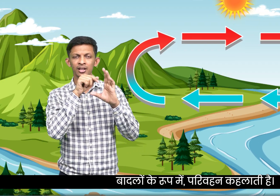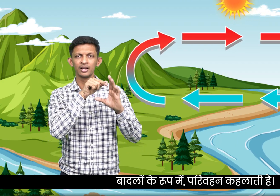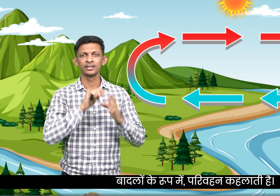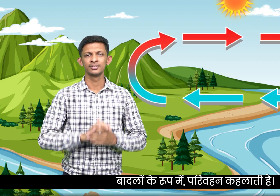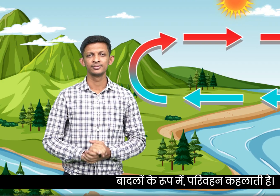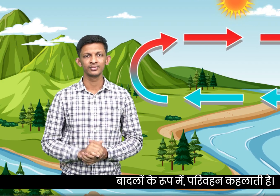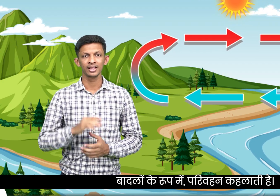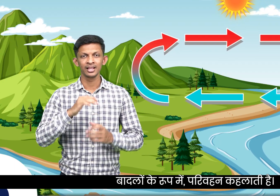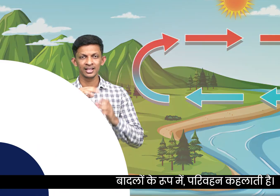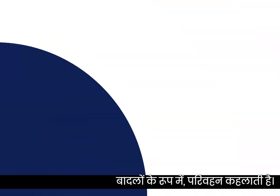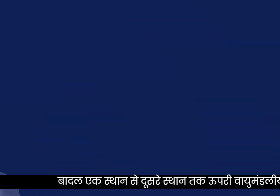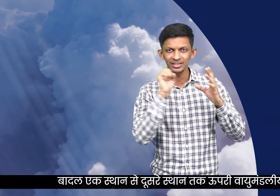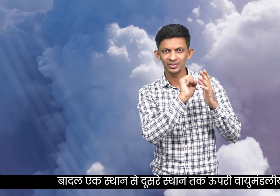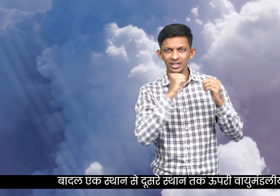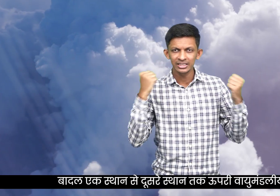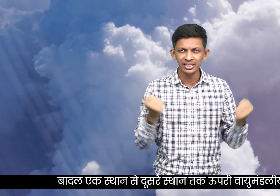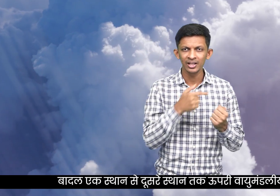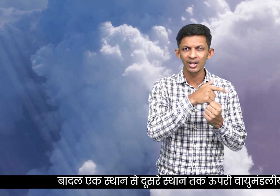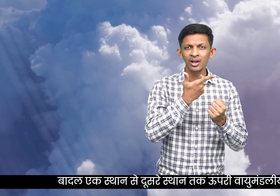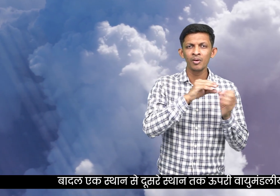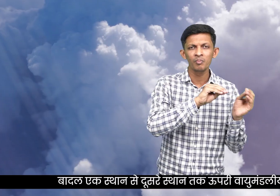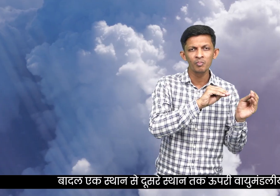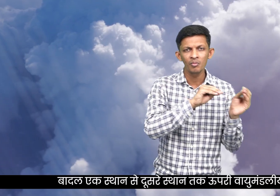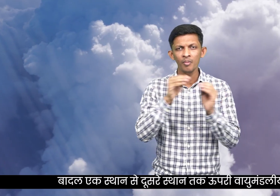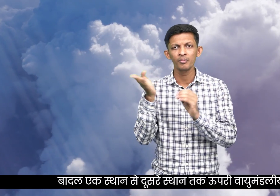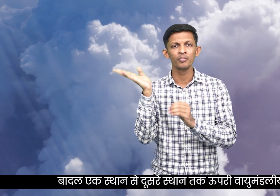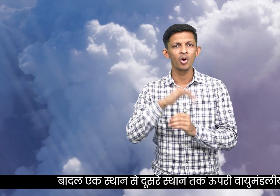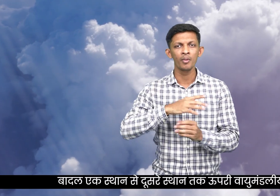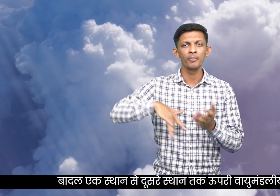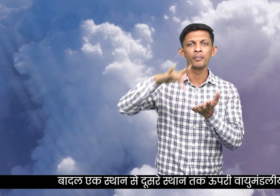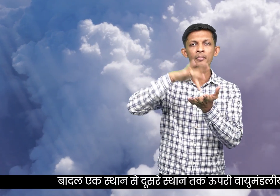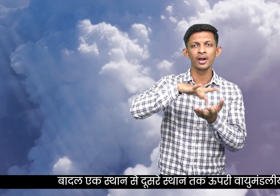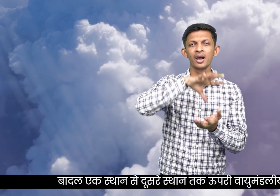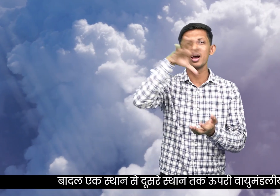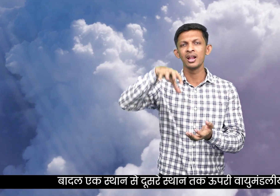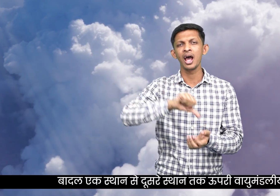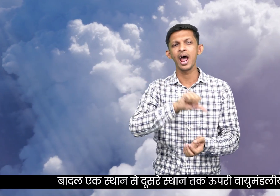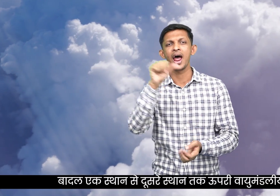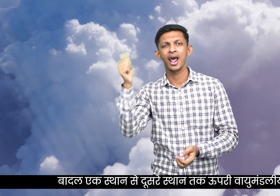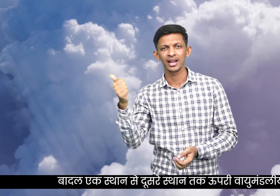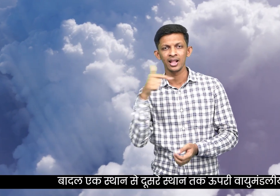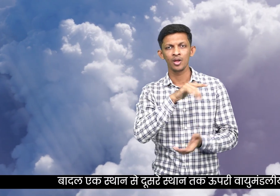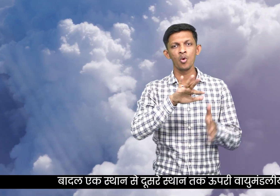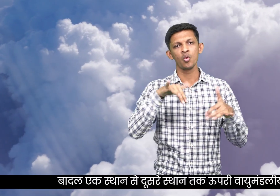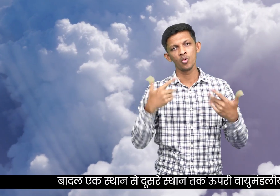है। बादल एक स्थान से दूसरे स्थान तक